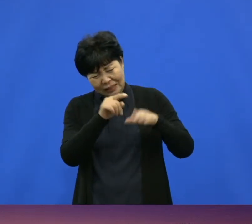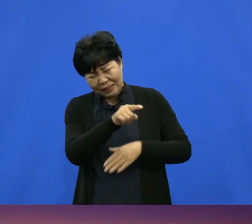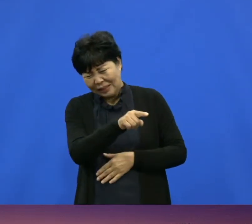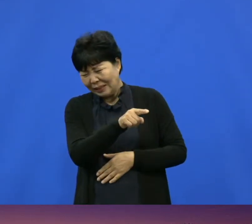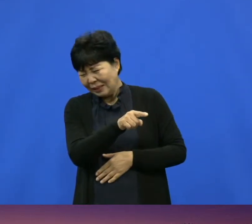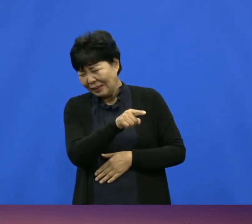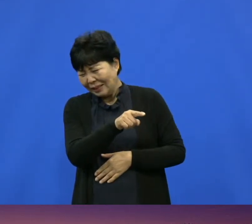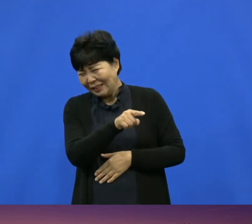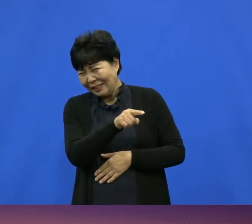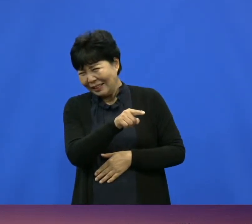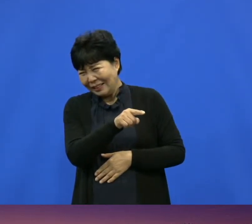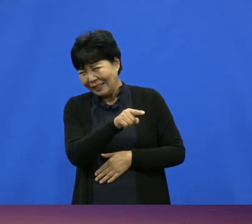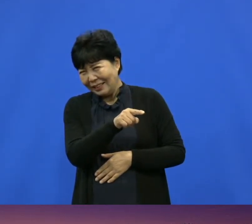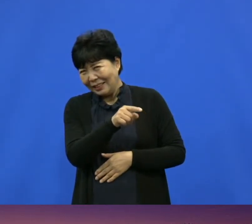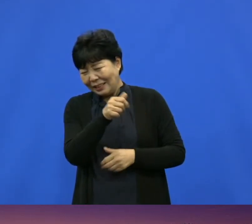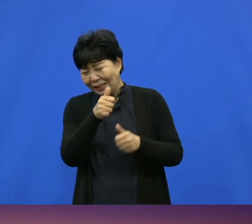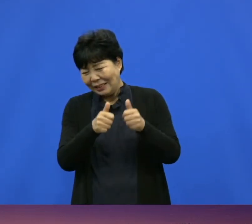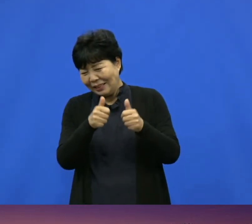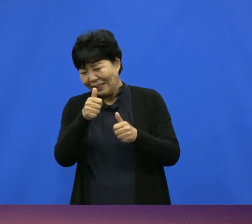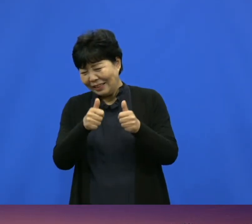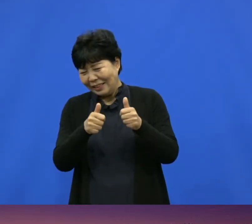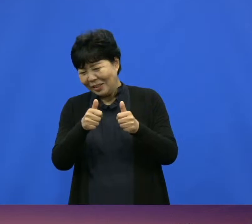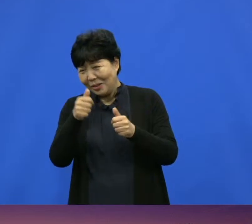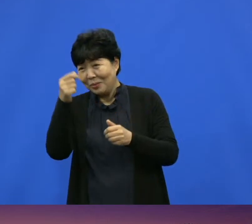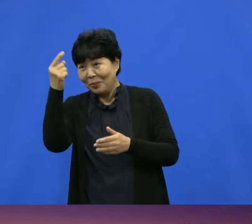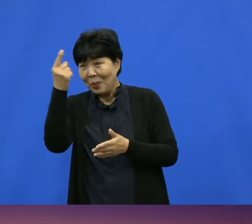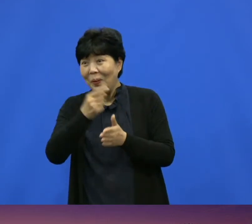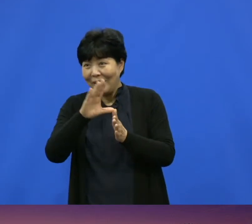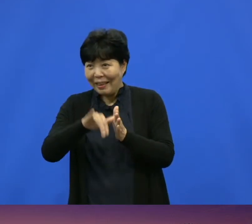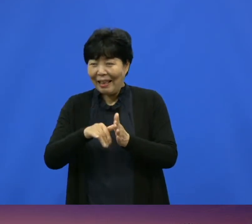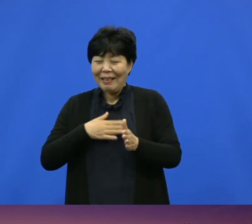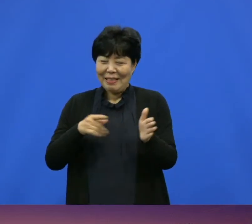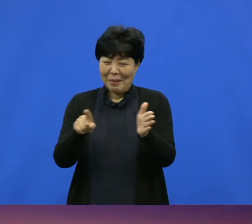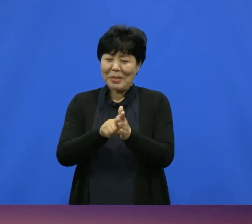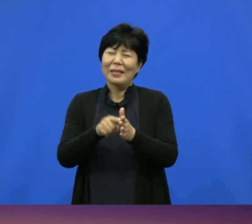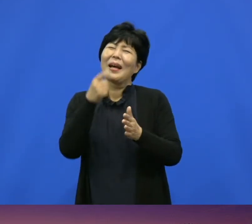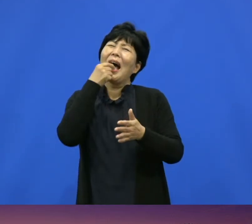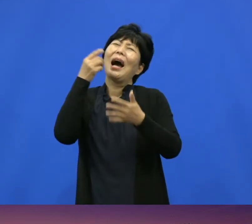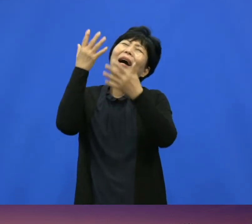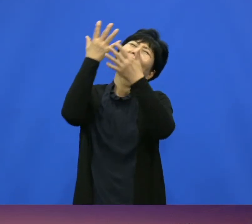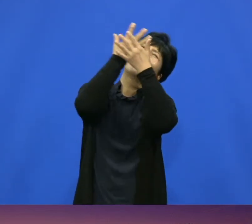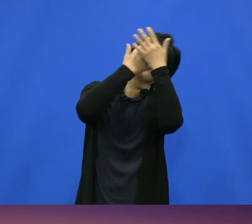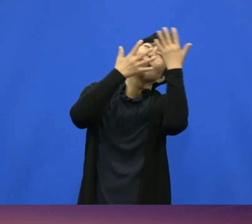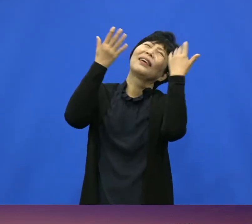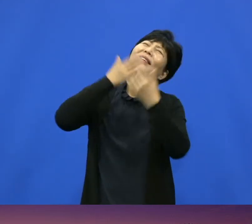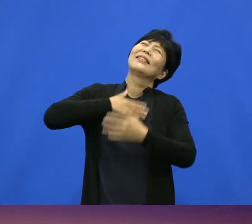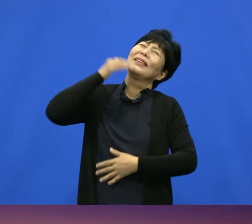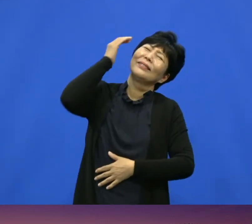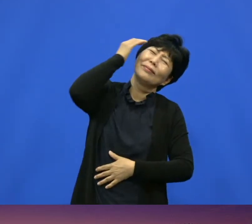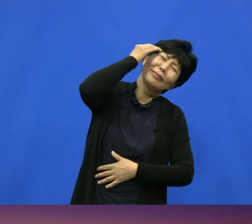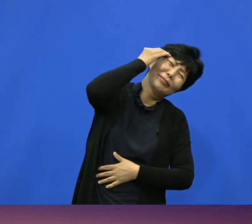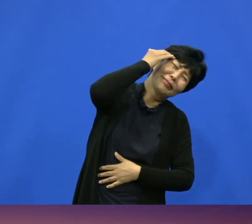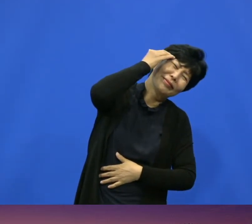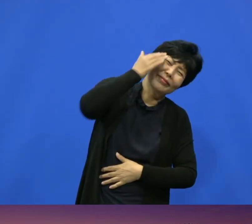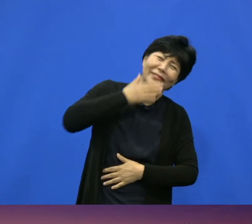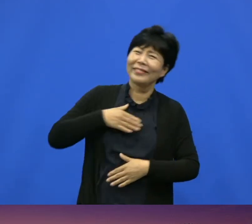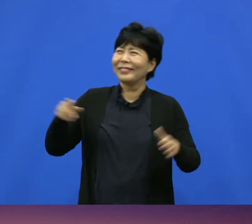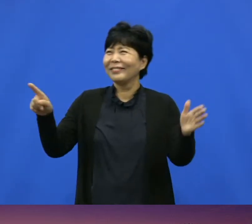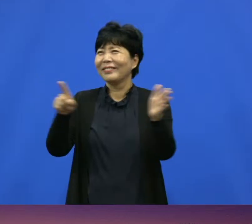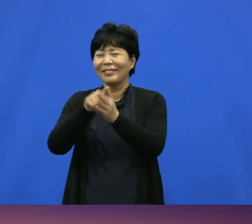이게 시험이 올 때 내 믿음이 안개 속에 있구나. 안개가 날 가리워 내